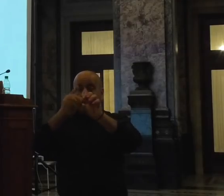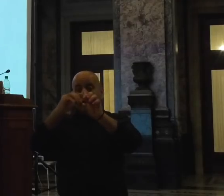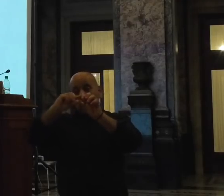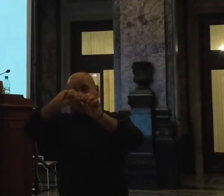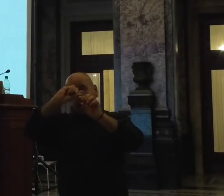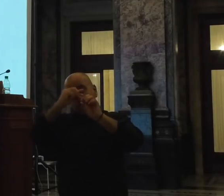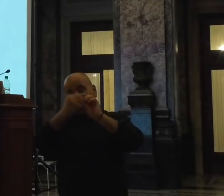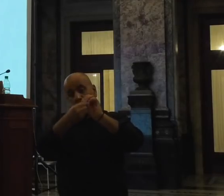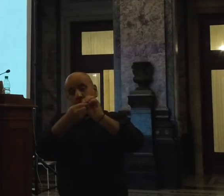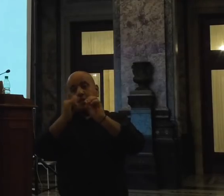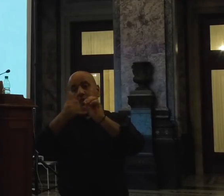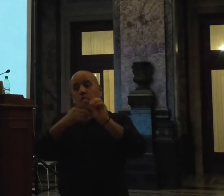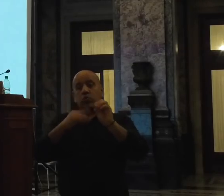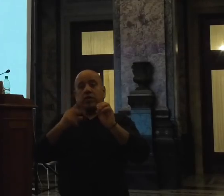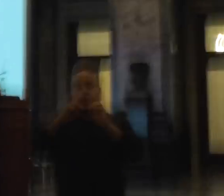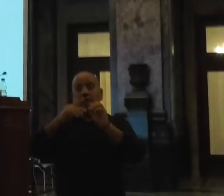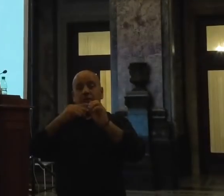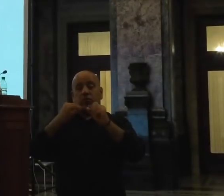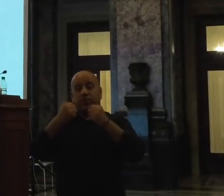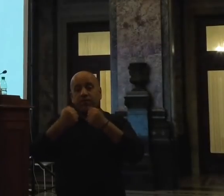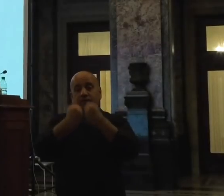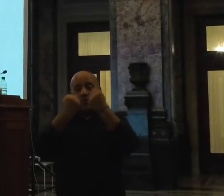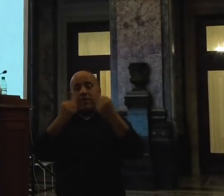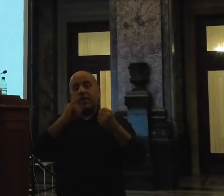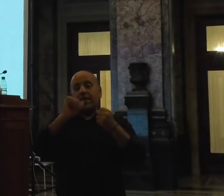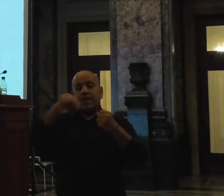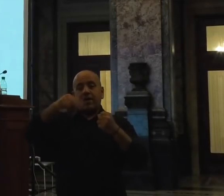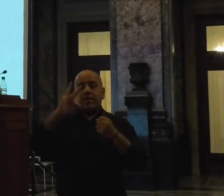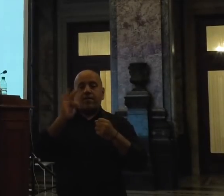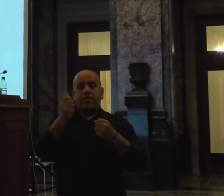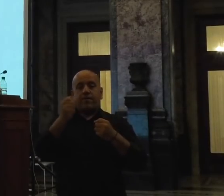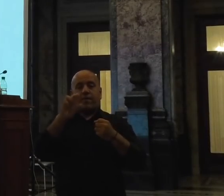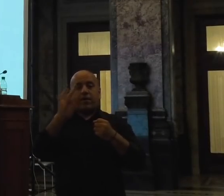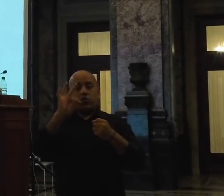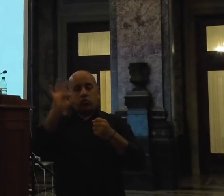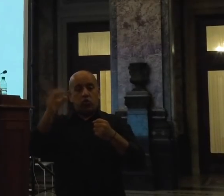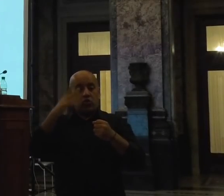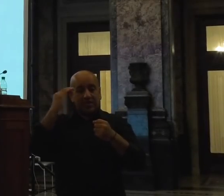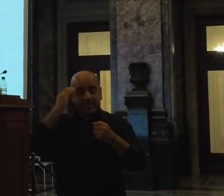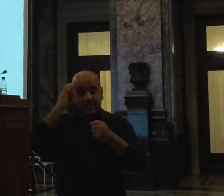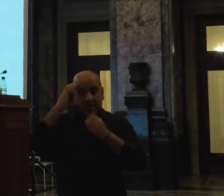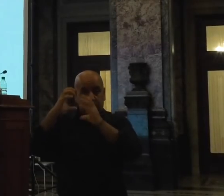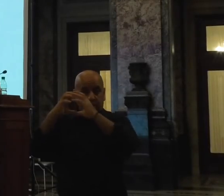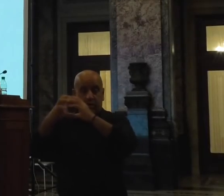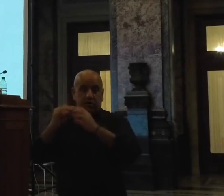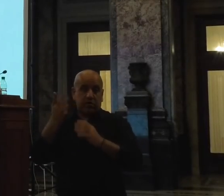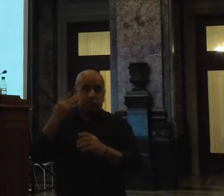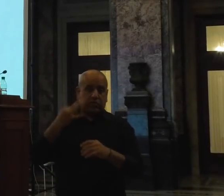porque han tenido un infarto cerebral, ha habido un problema. Y